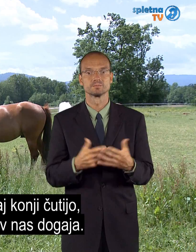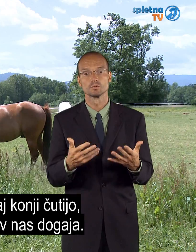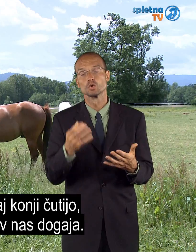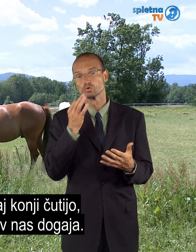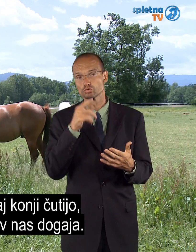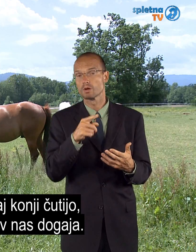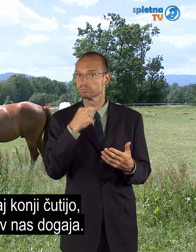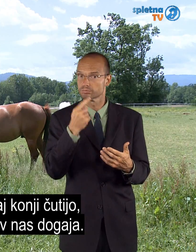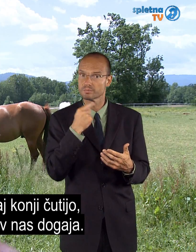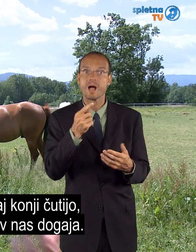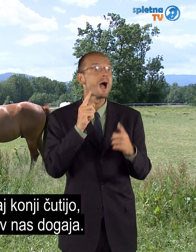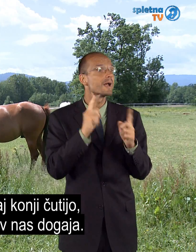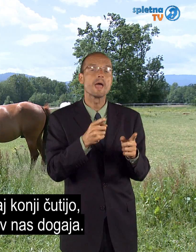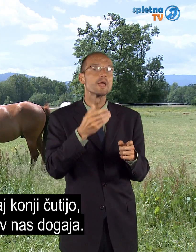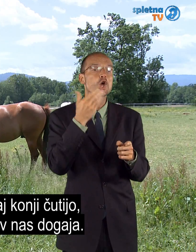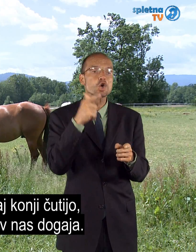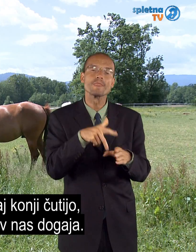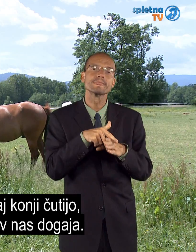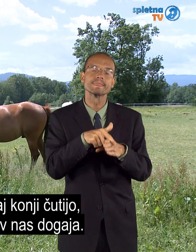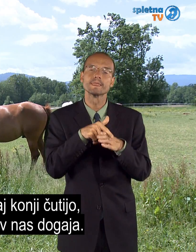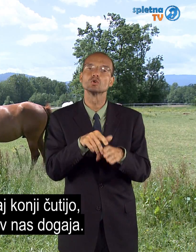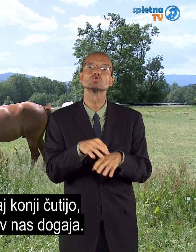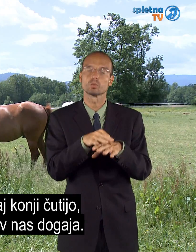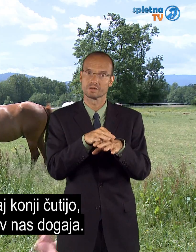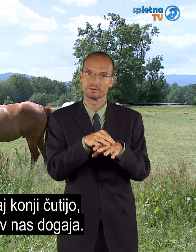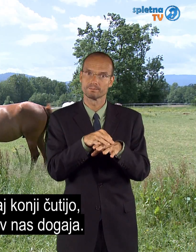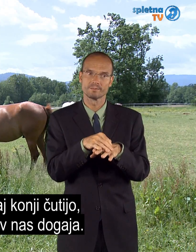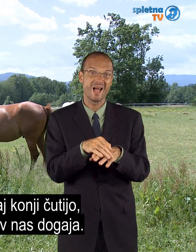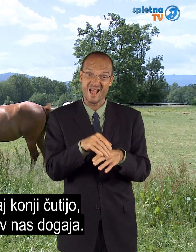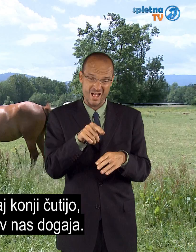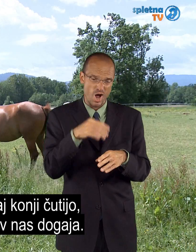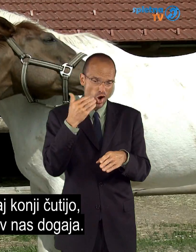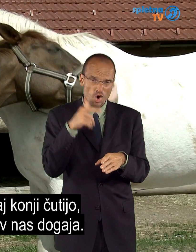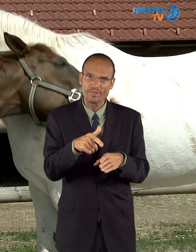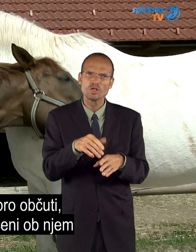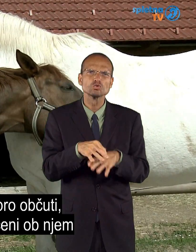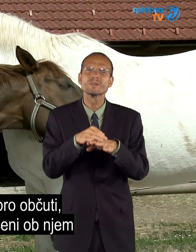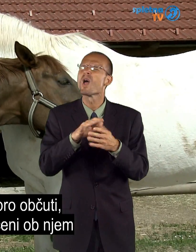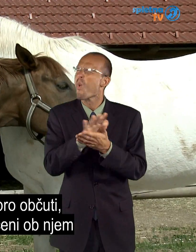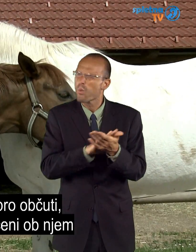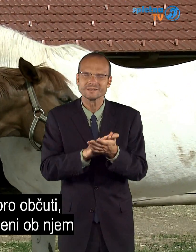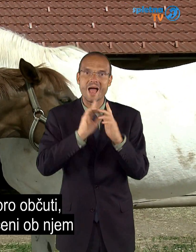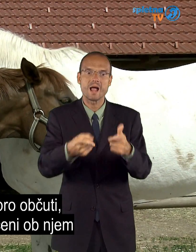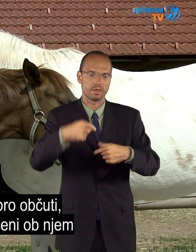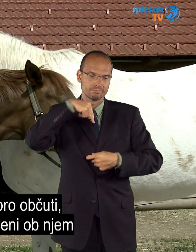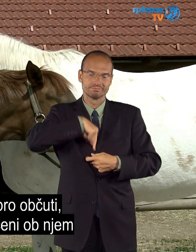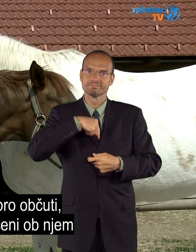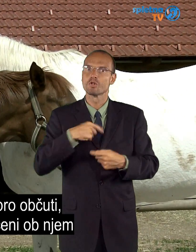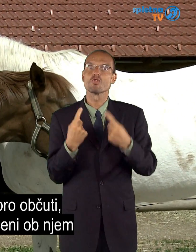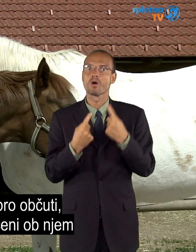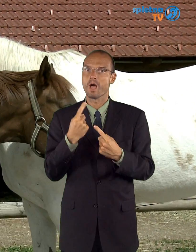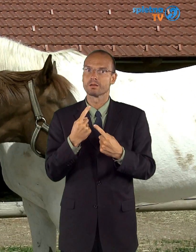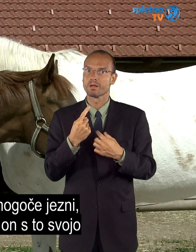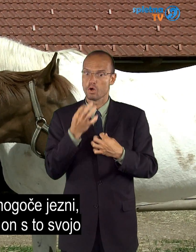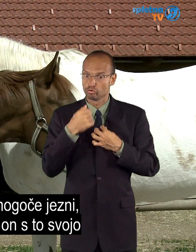Zdaj, če govorimo o tem, kaj konji čutijo, konji čutijo v bistvu vse, kar se v nas dogaja. Konj lahko zelo dobro občuti, da smo mi res sproščeni ob